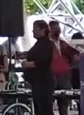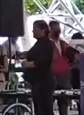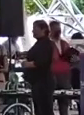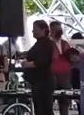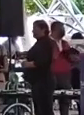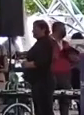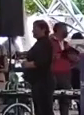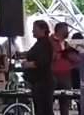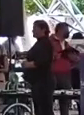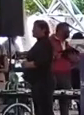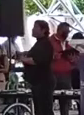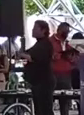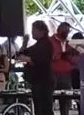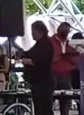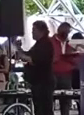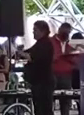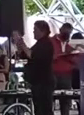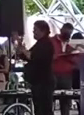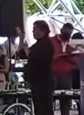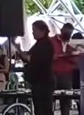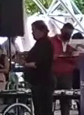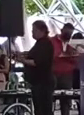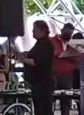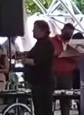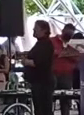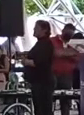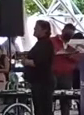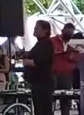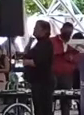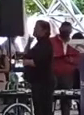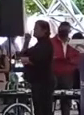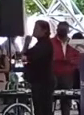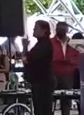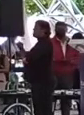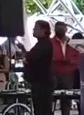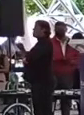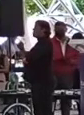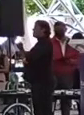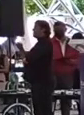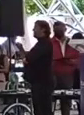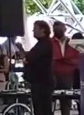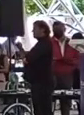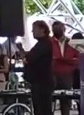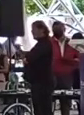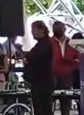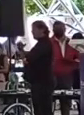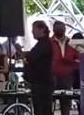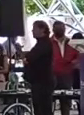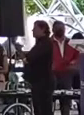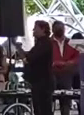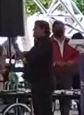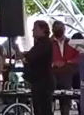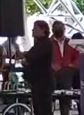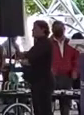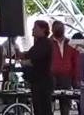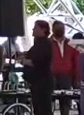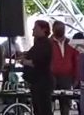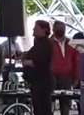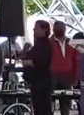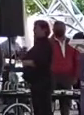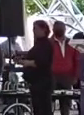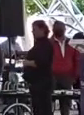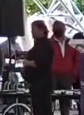Queremos agradecer, por supuesto, también la honrosa presencia de la diputada Lupita Comanchi Aguayo, presidenta de la Comisión de Salud del